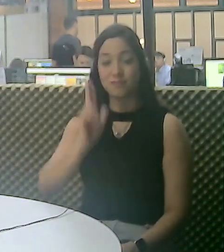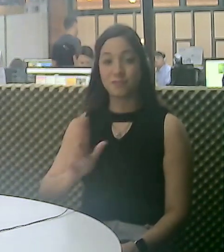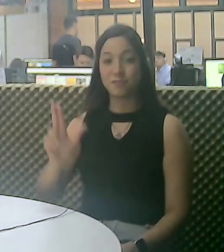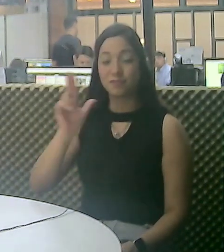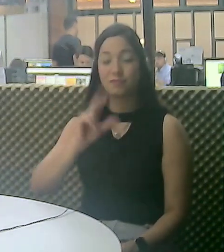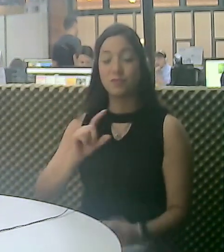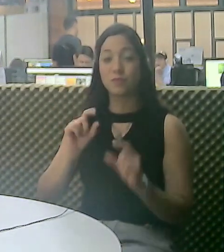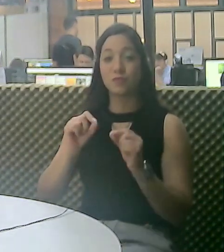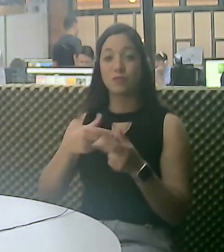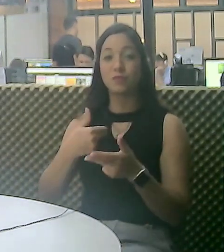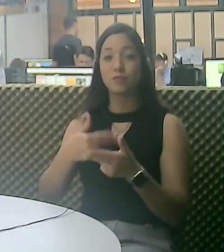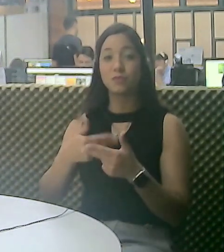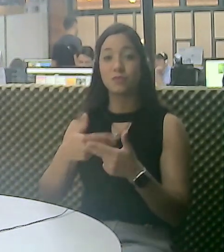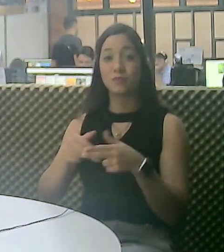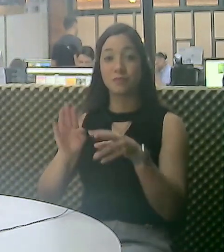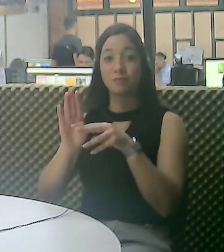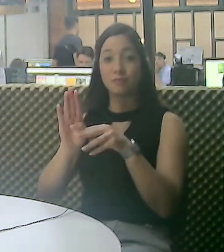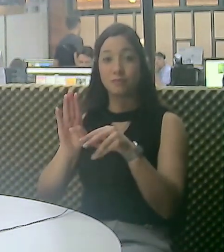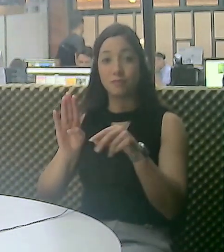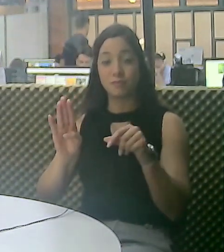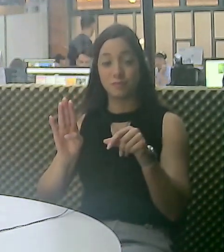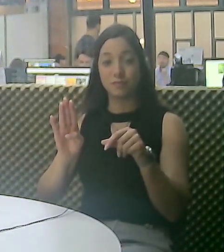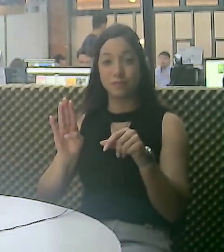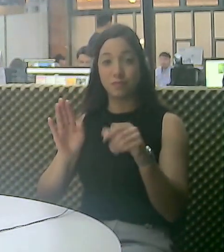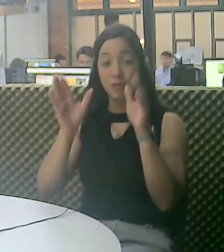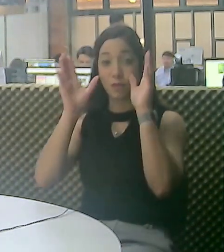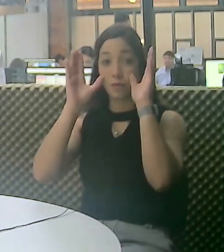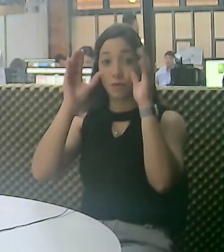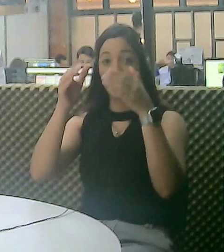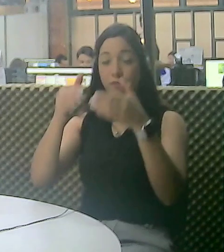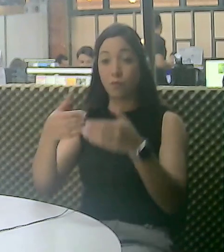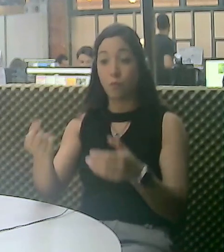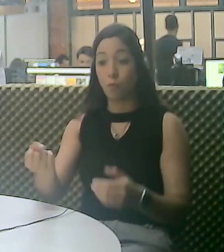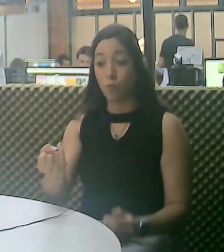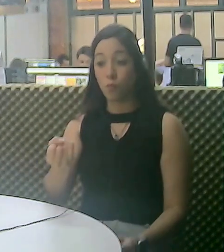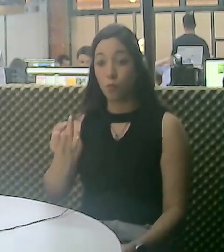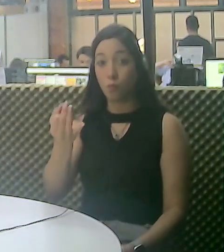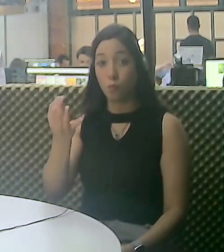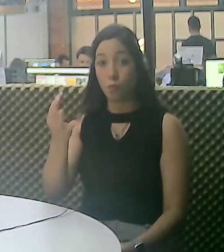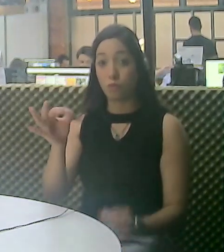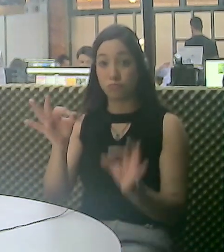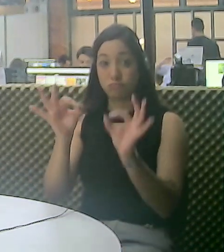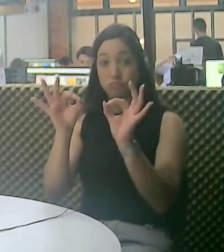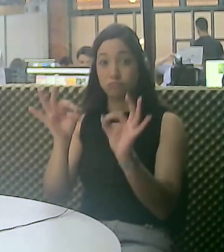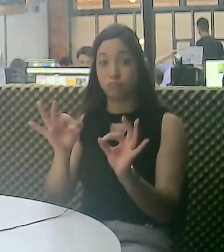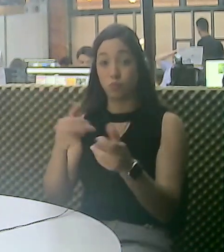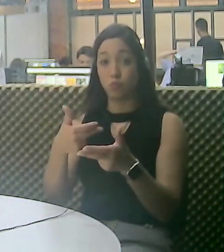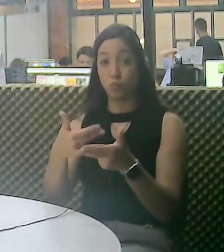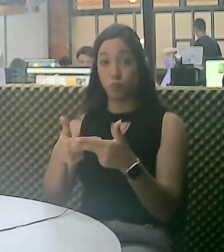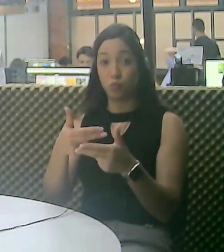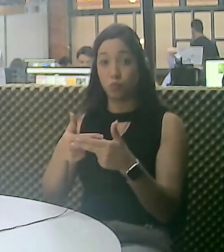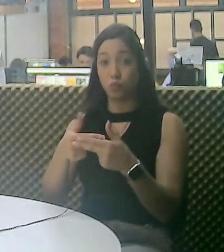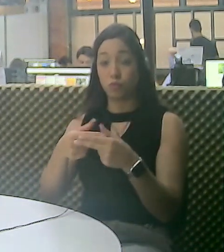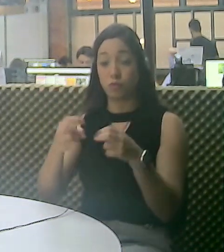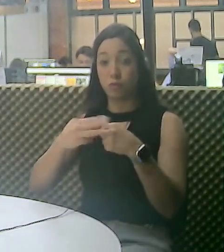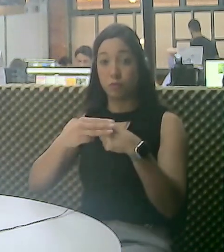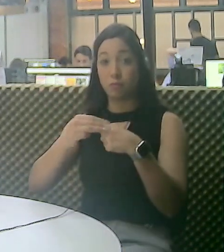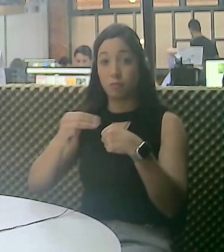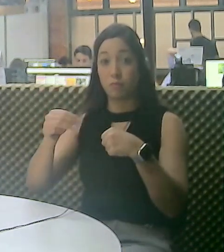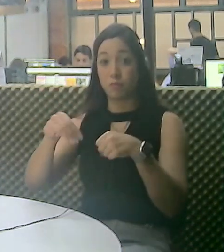da aplicação do pó de basalto. Com foco na quantidade ideal do remineralizador de